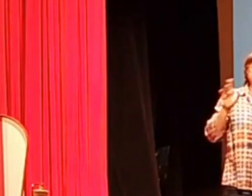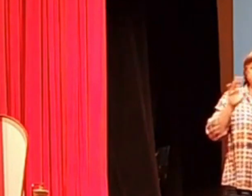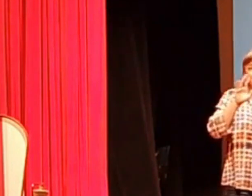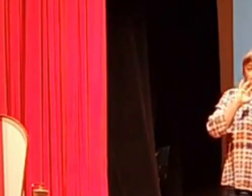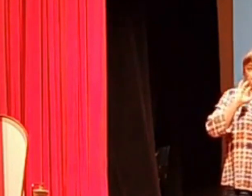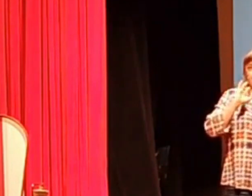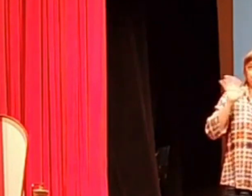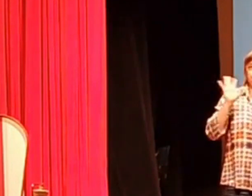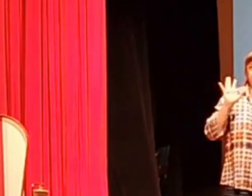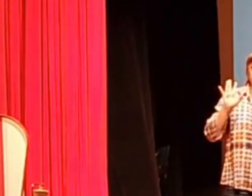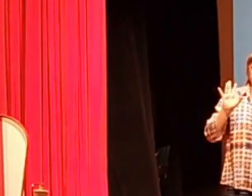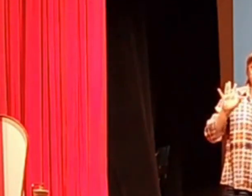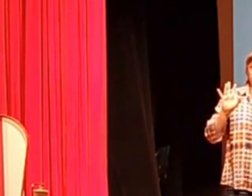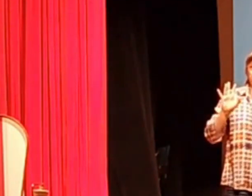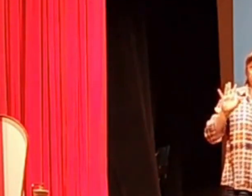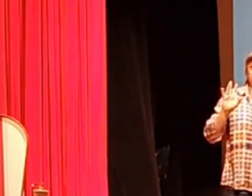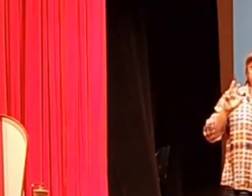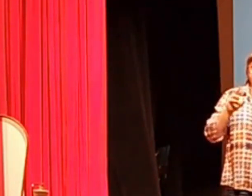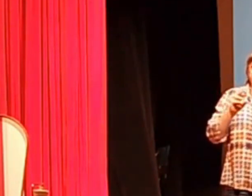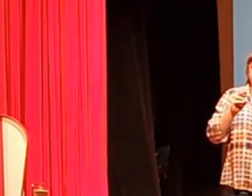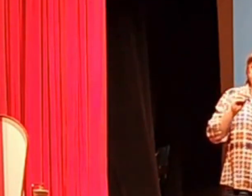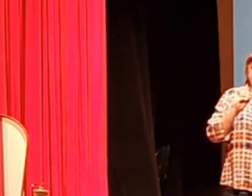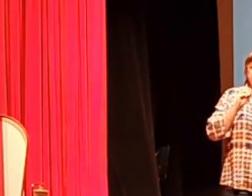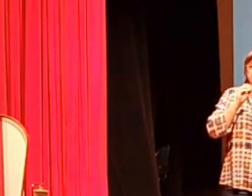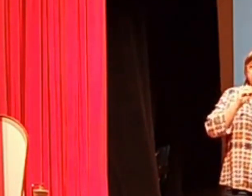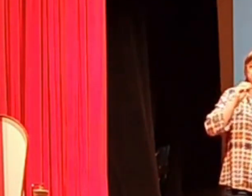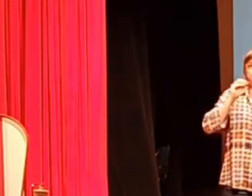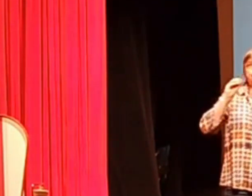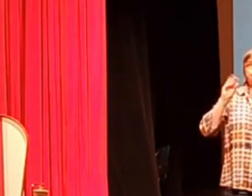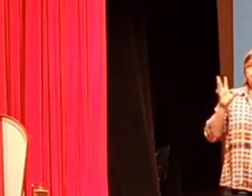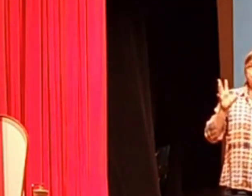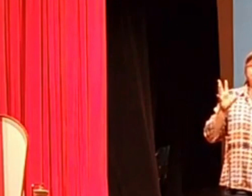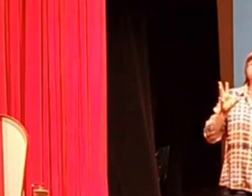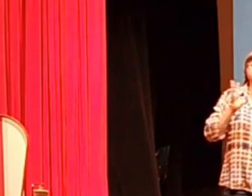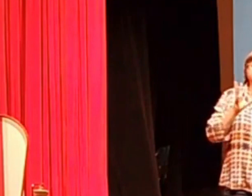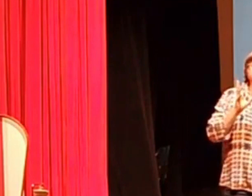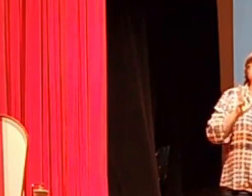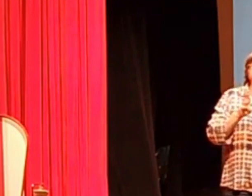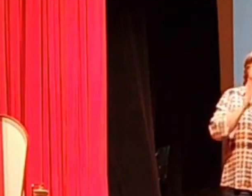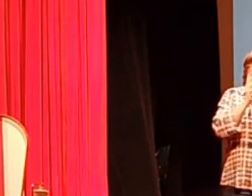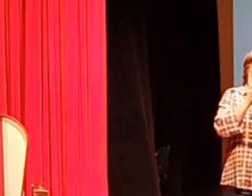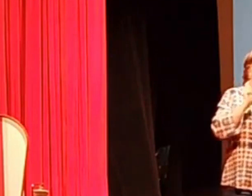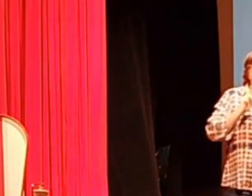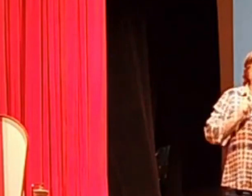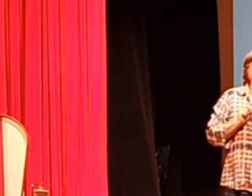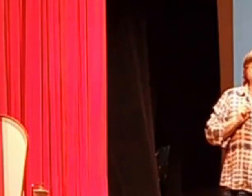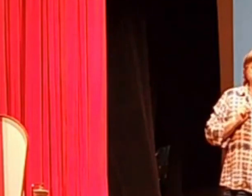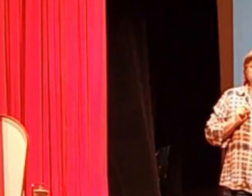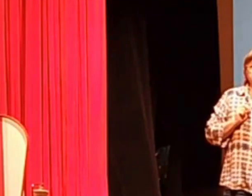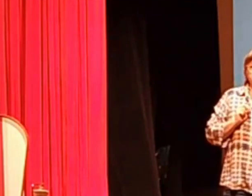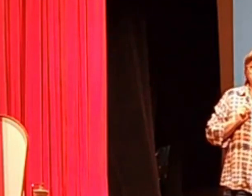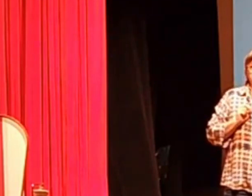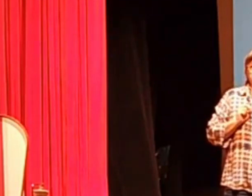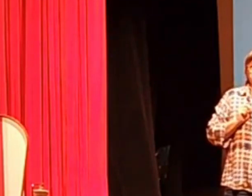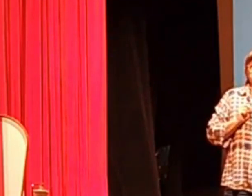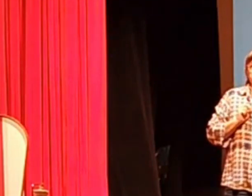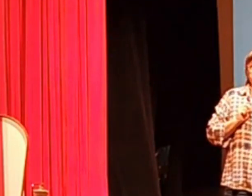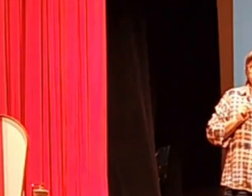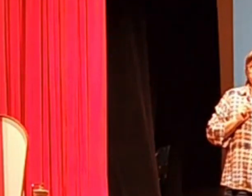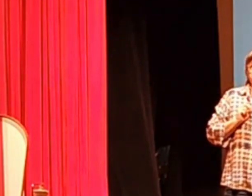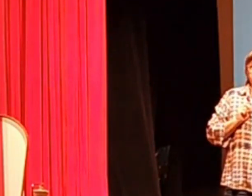para quem vive a escoliose, é impressionante a diferença na hora que a gente se sente